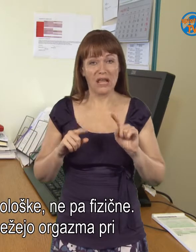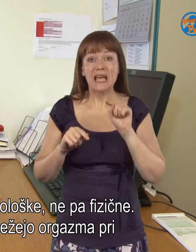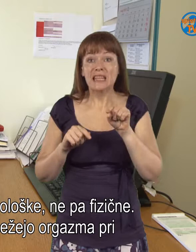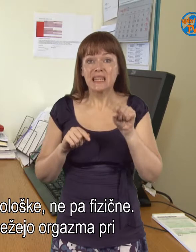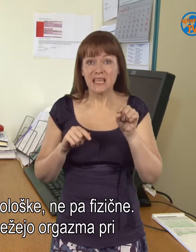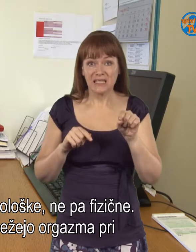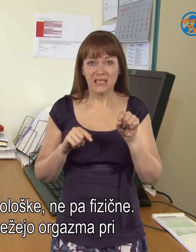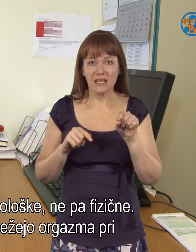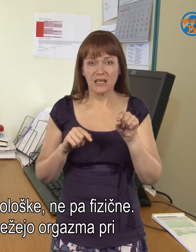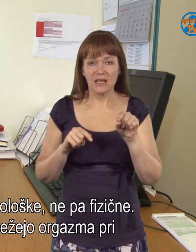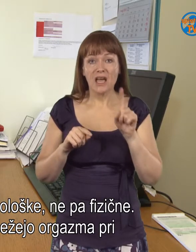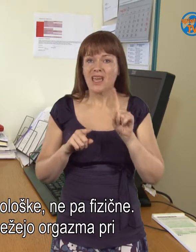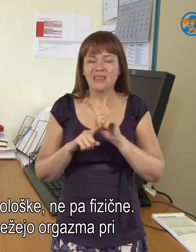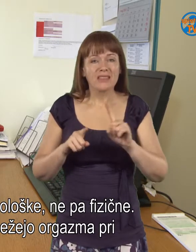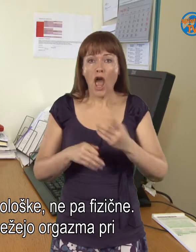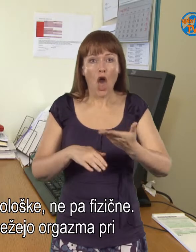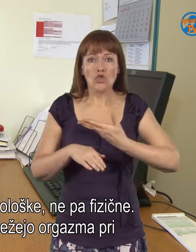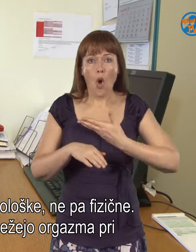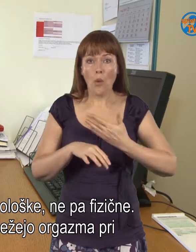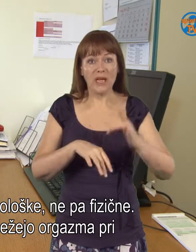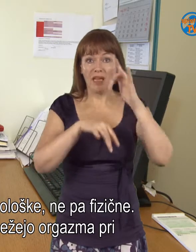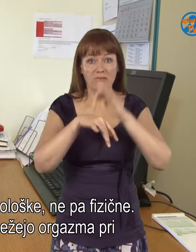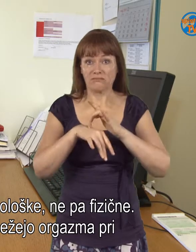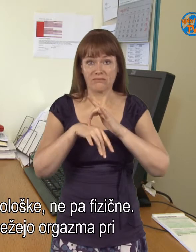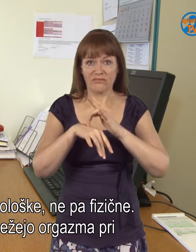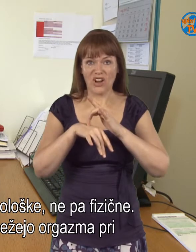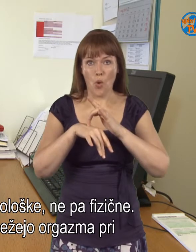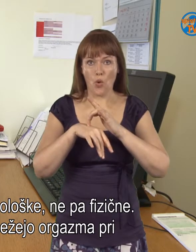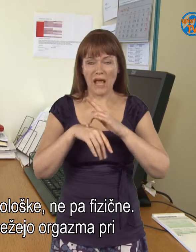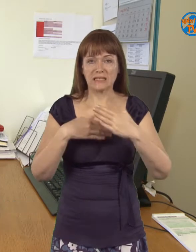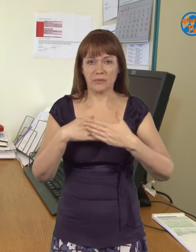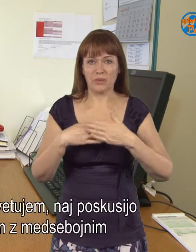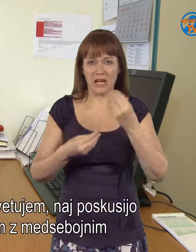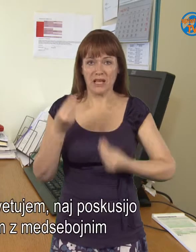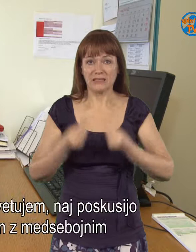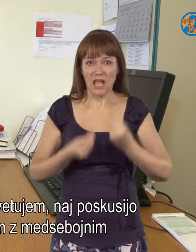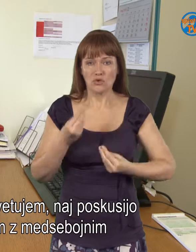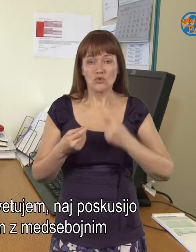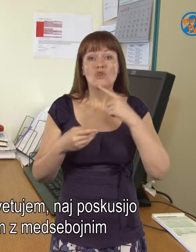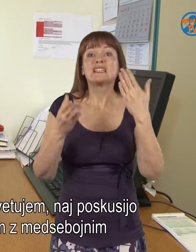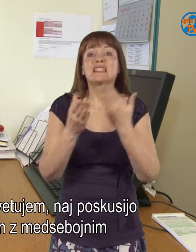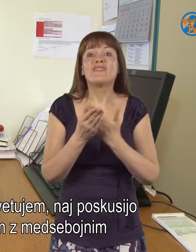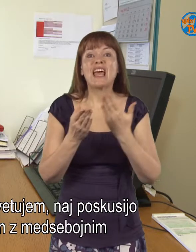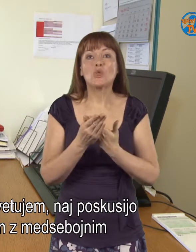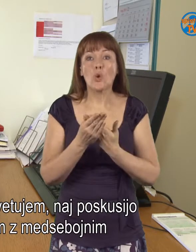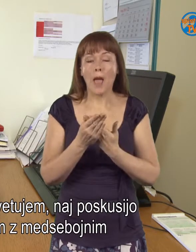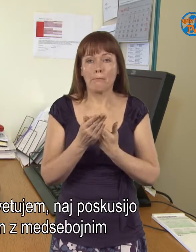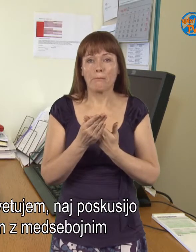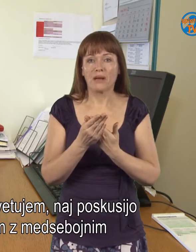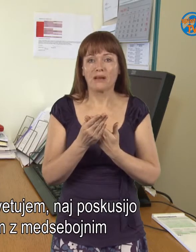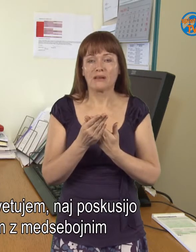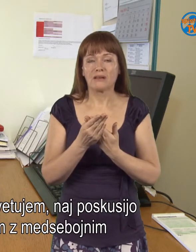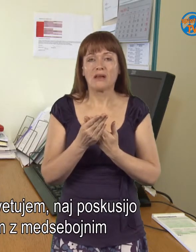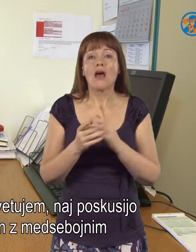Tistim, ki ne dosežejo orgazma ob spolnem odnosu, svetujem,